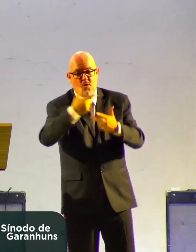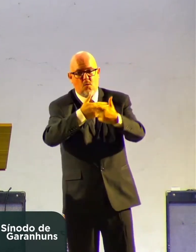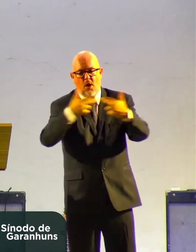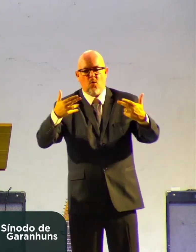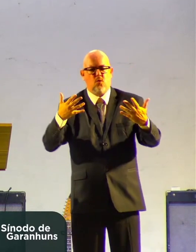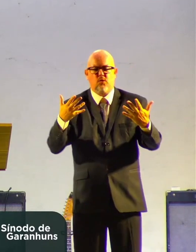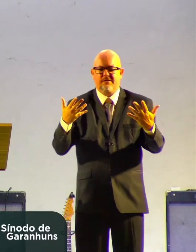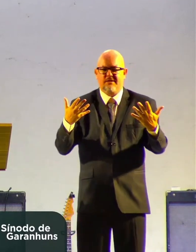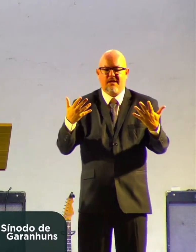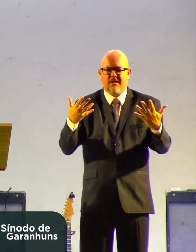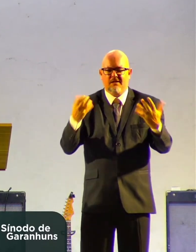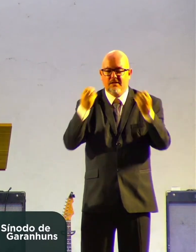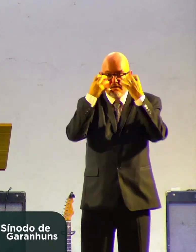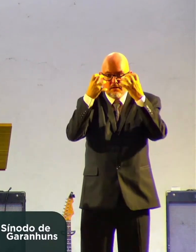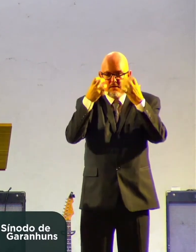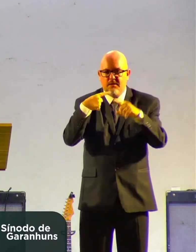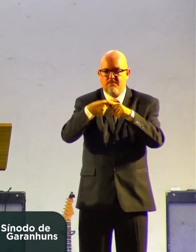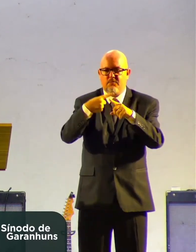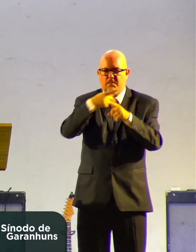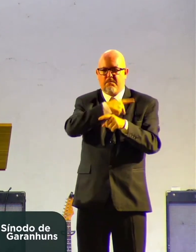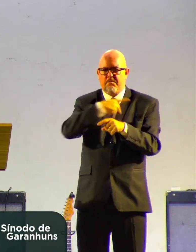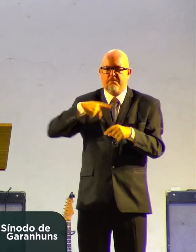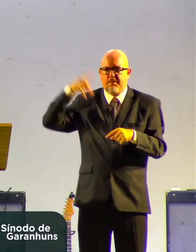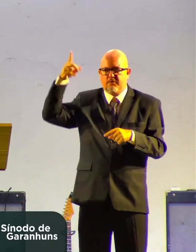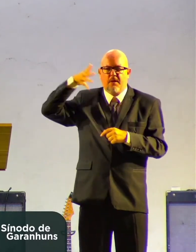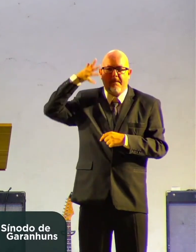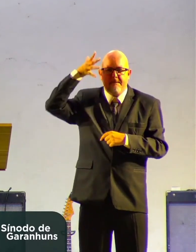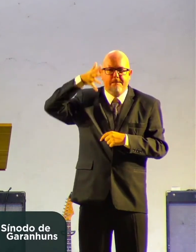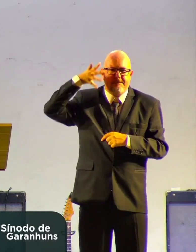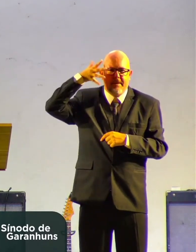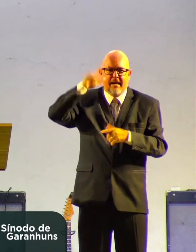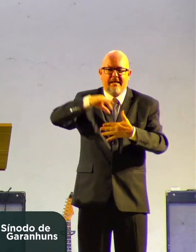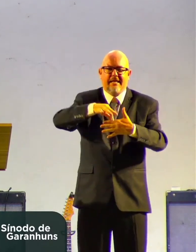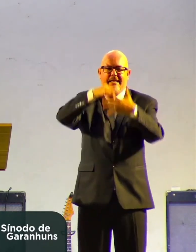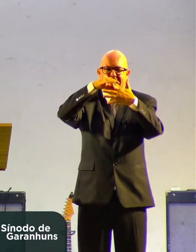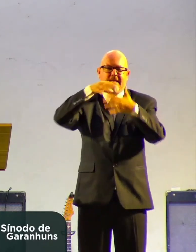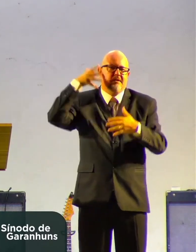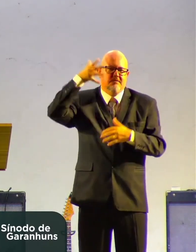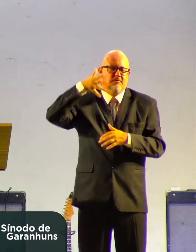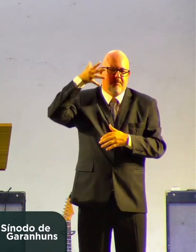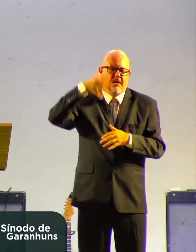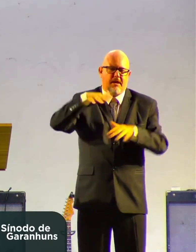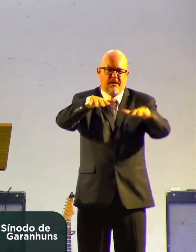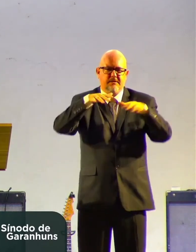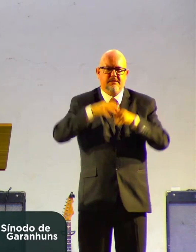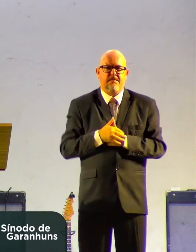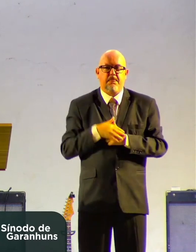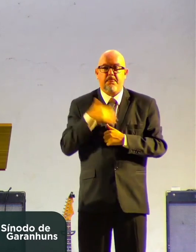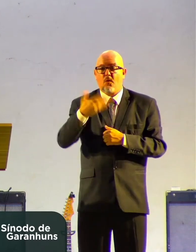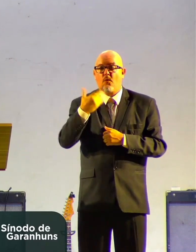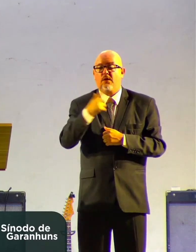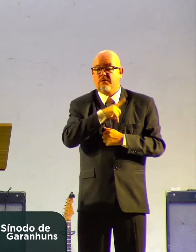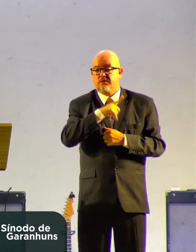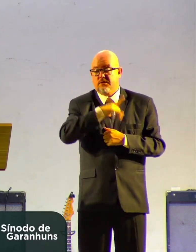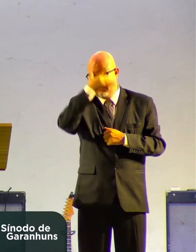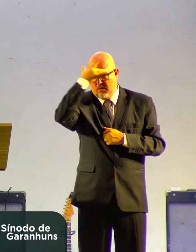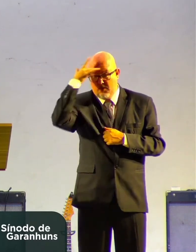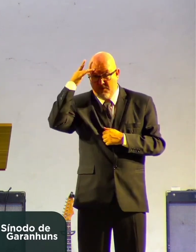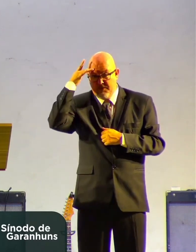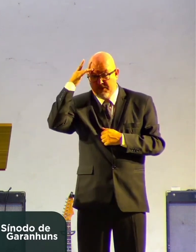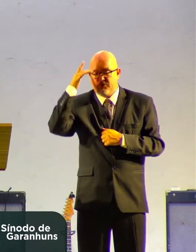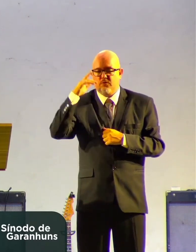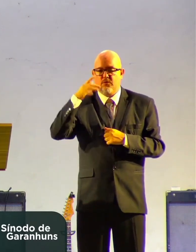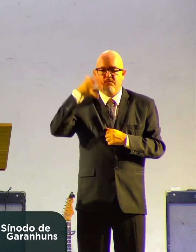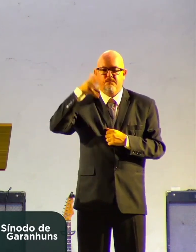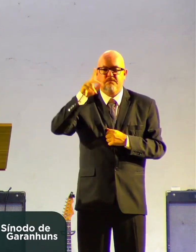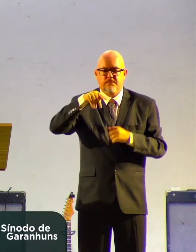inusitado, porque o pastor Paul na época estava dando uma palestra para a sua liderança, enquanto nós ouvimos um dos seus pastores